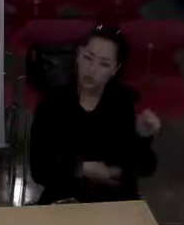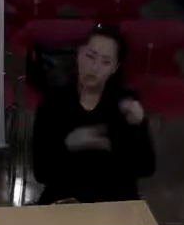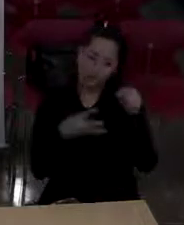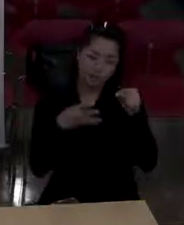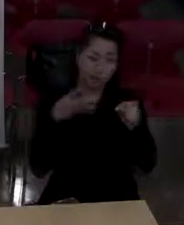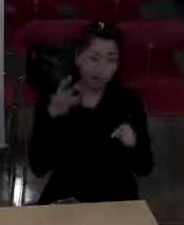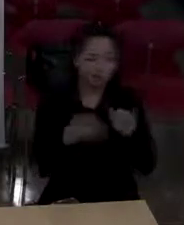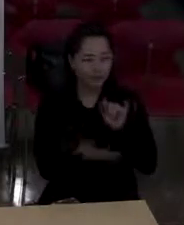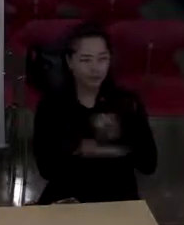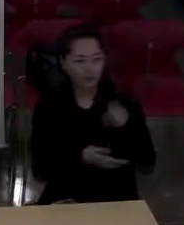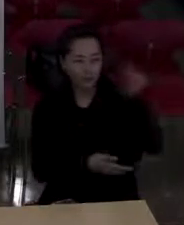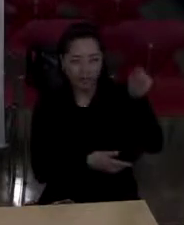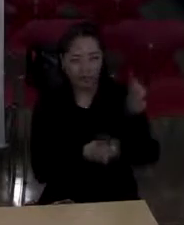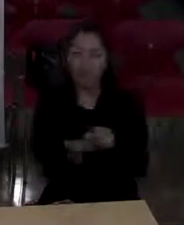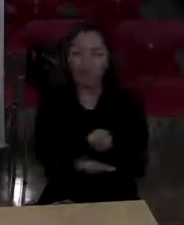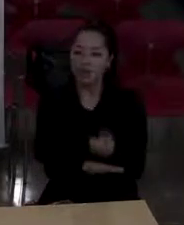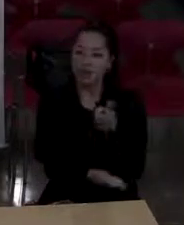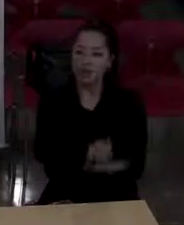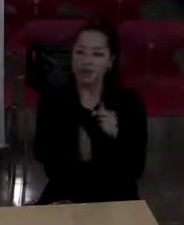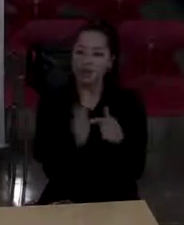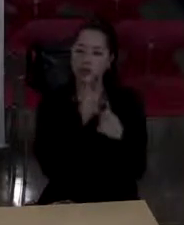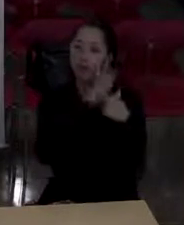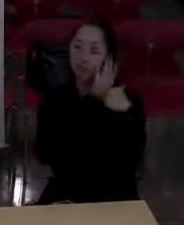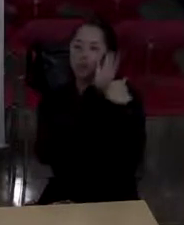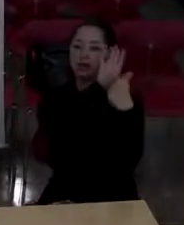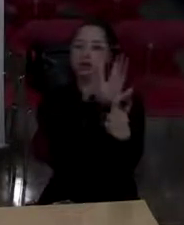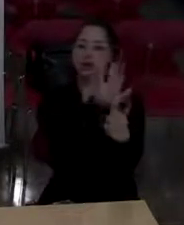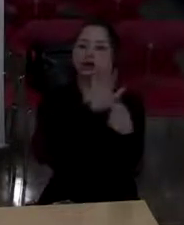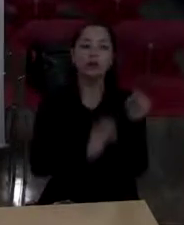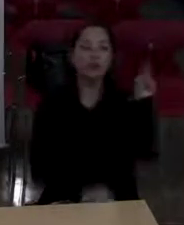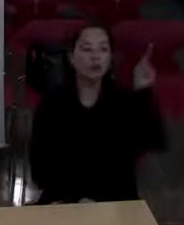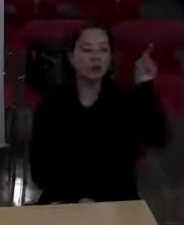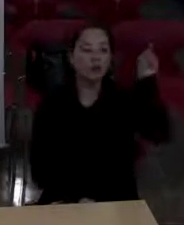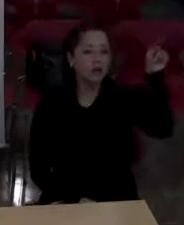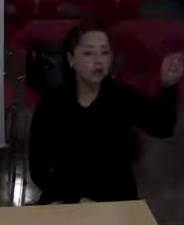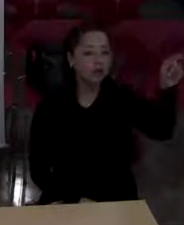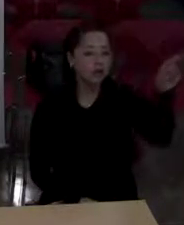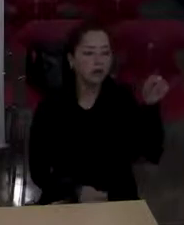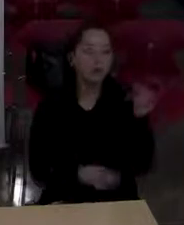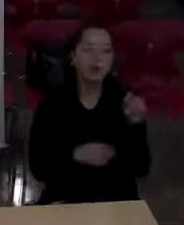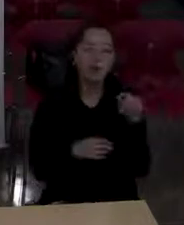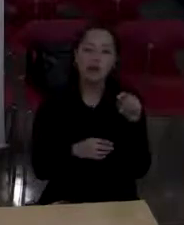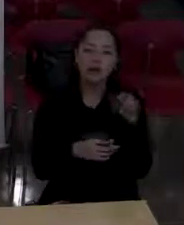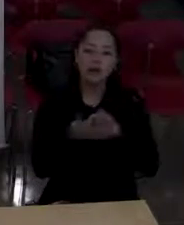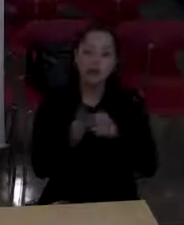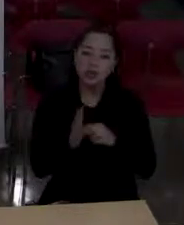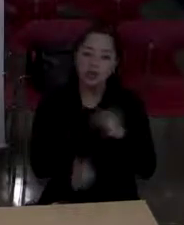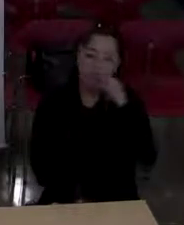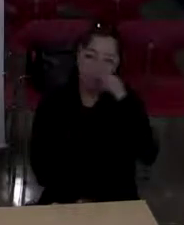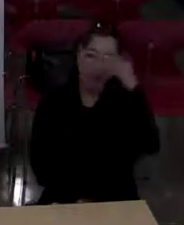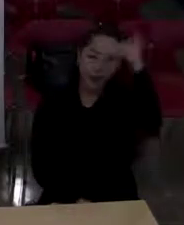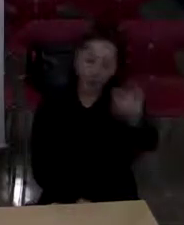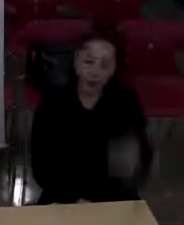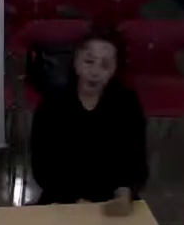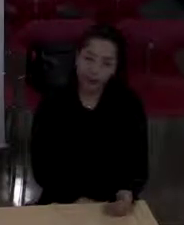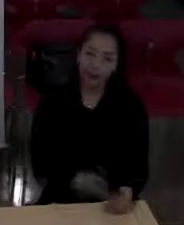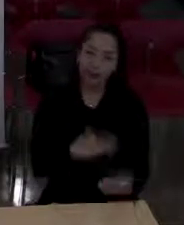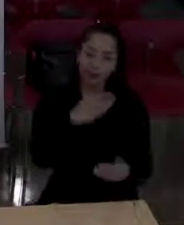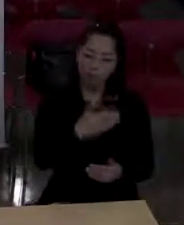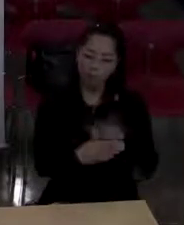lingüístico. En la medida que el bebé interactúa y va creciendo, es mirando a ver cómo ese sistema lingüístico